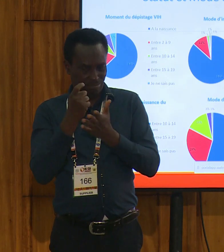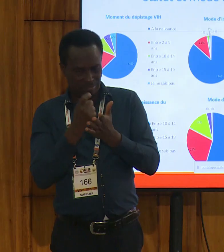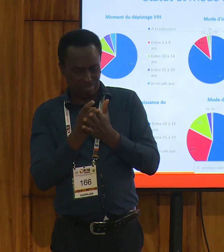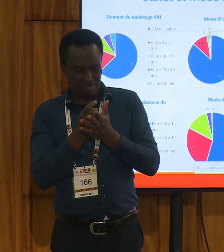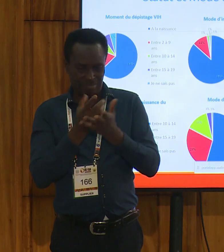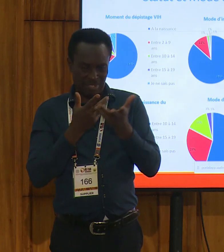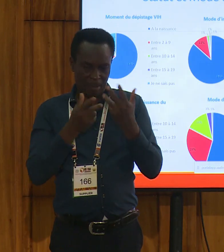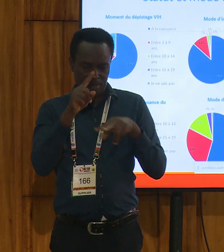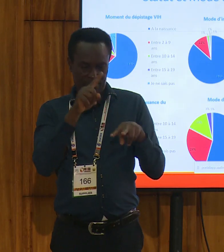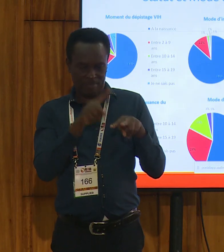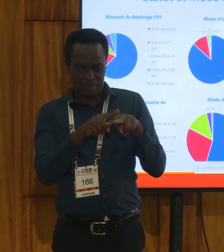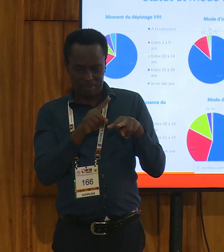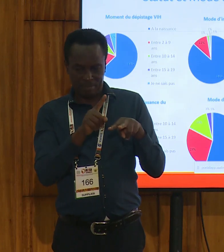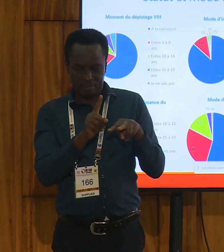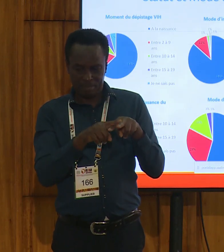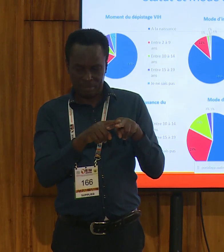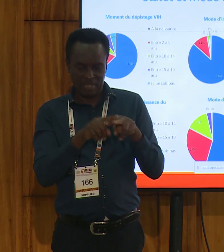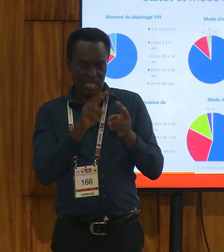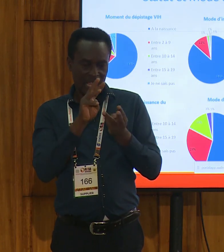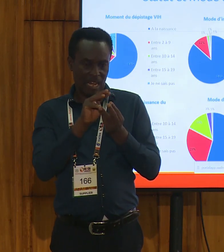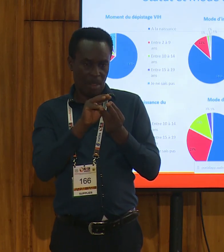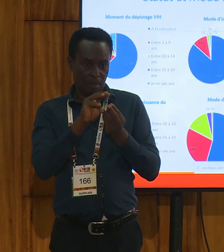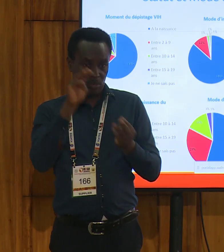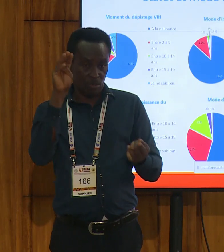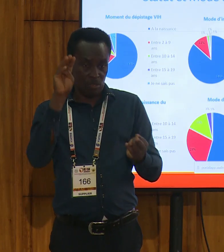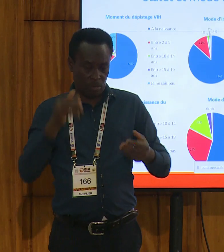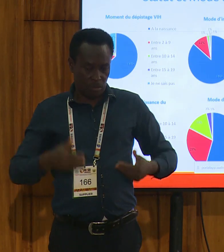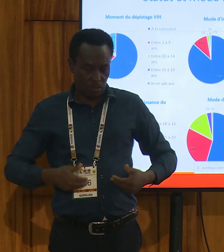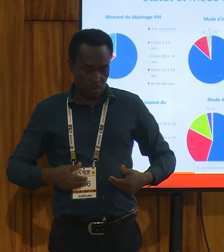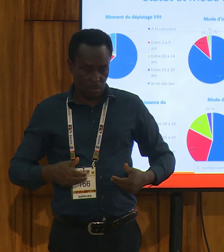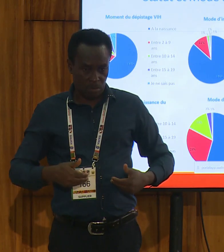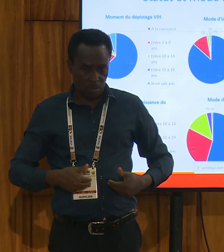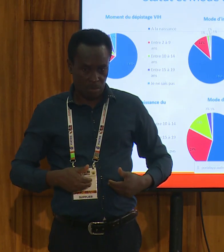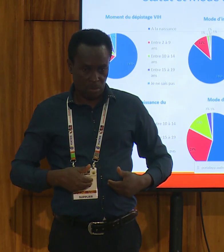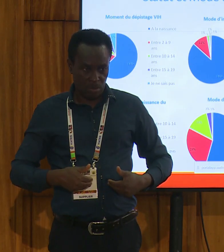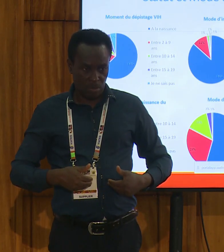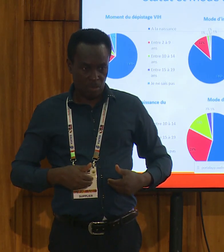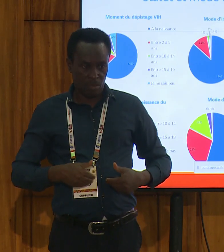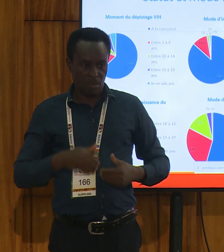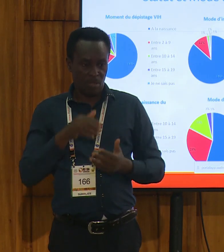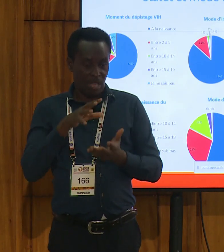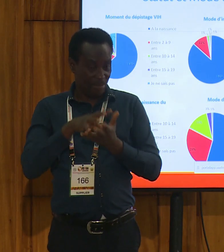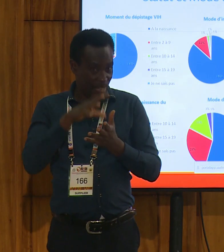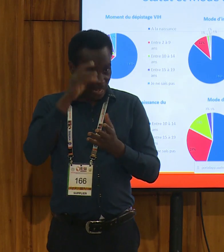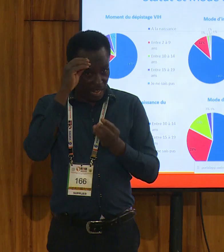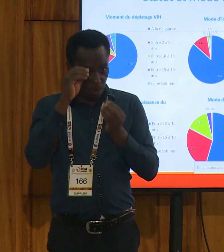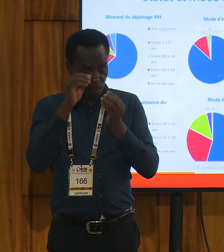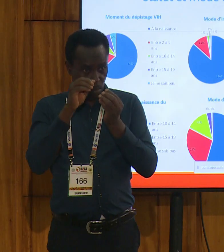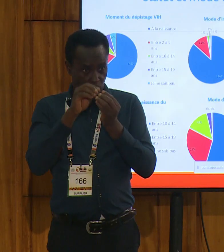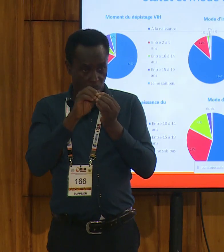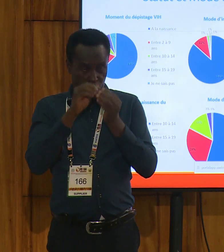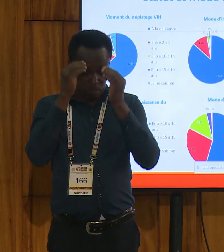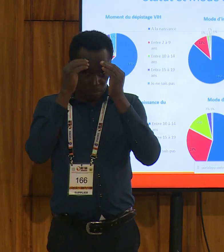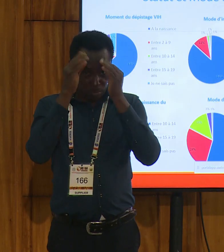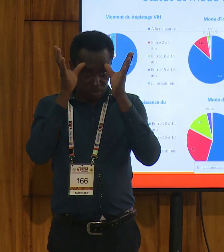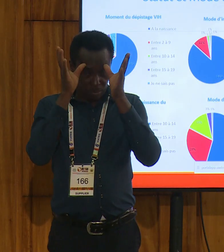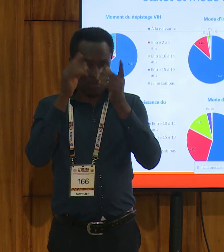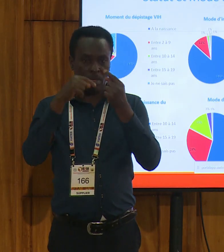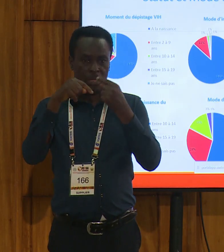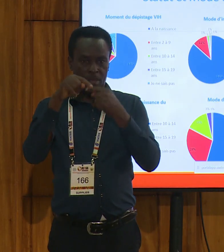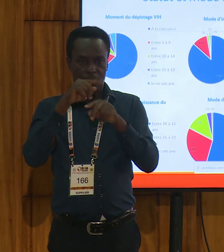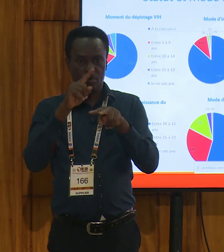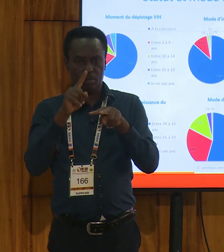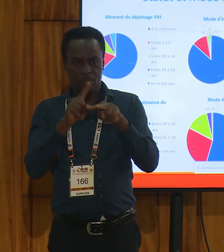VIH, le constat est fait que la majorité des jeunes ont été dépistés à la naissance entre 2 à 9 ans, ce qui reflète